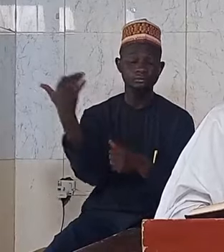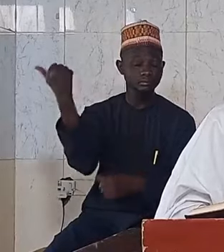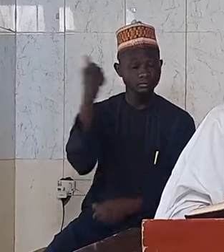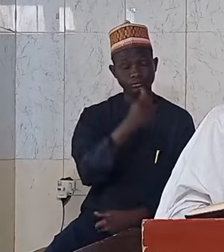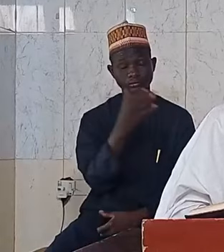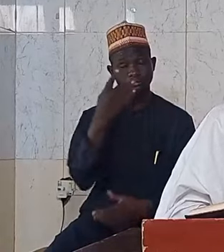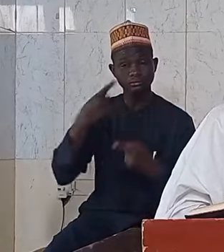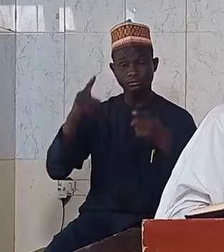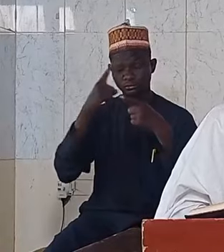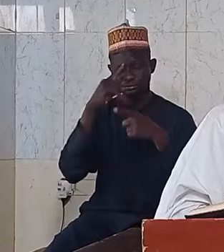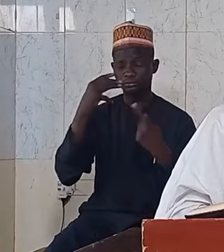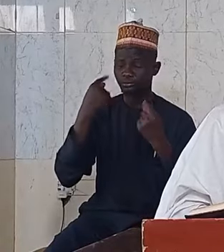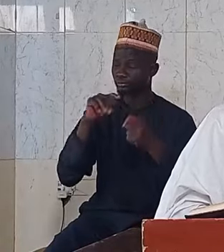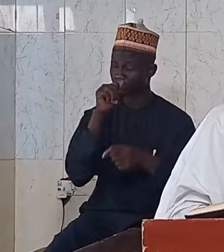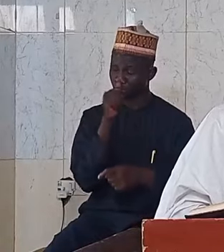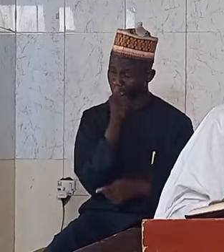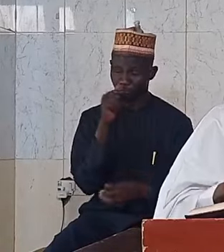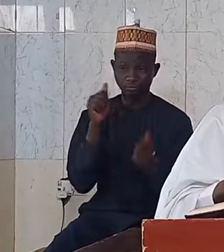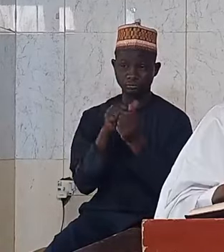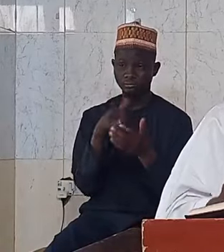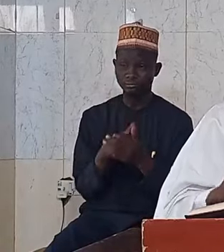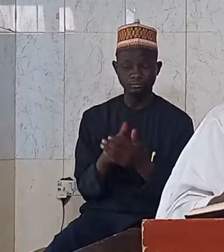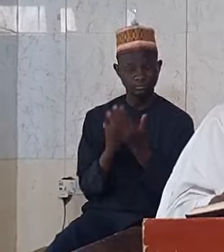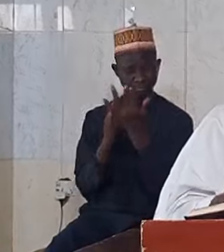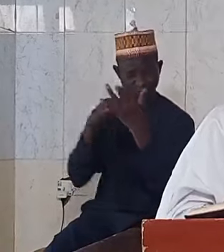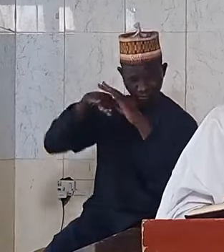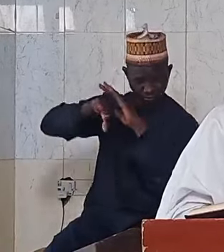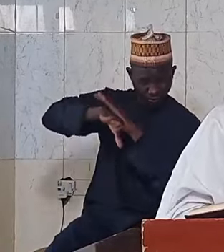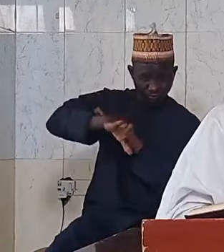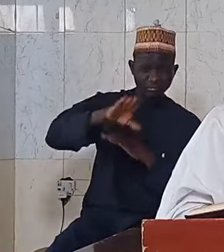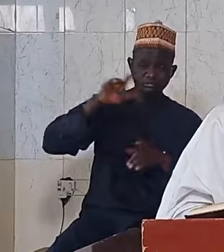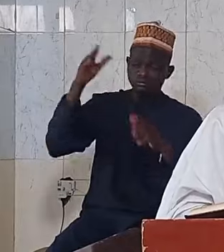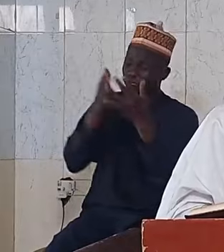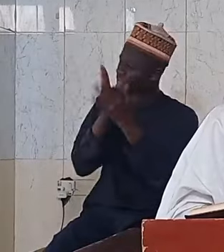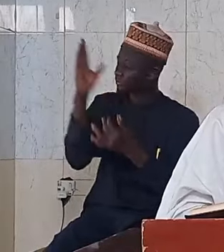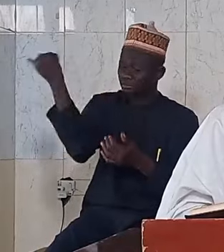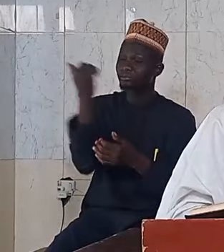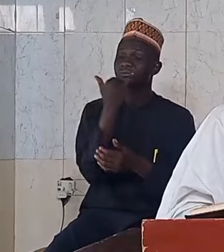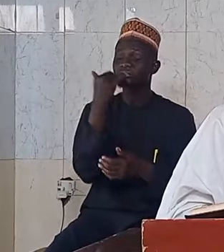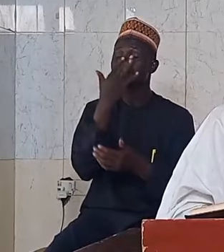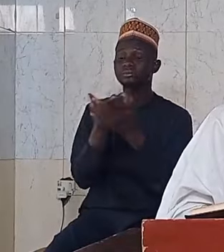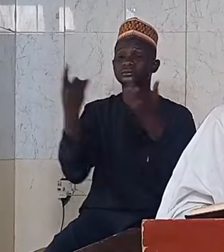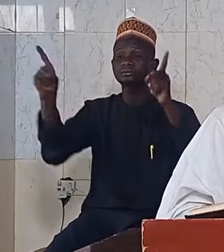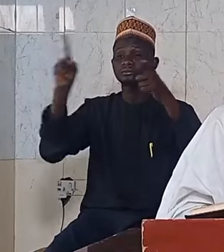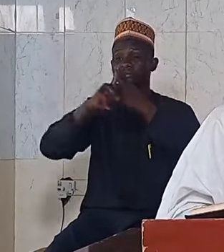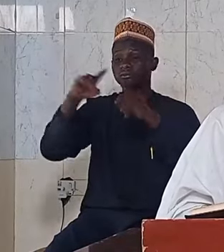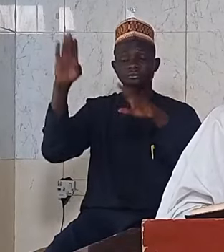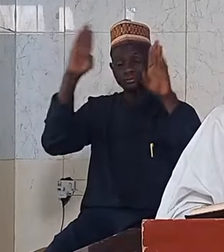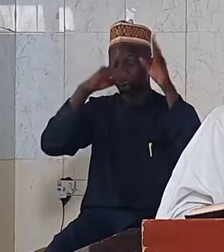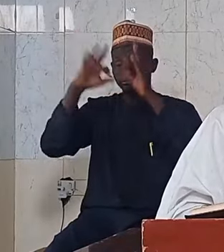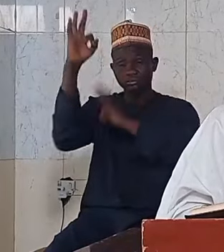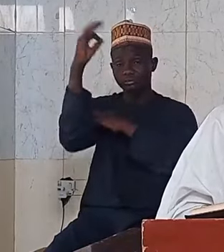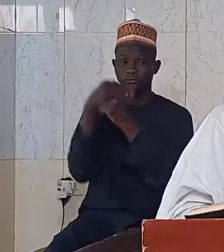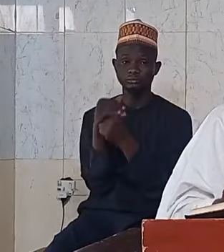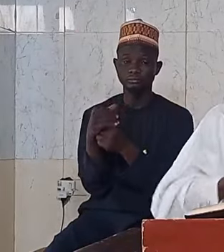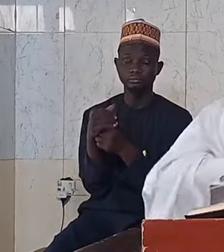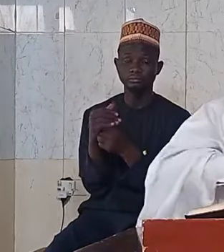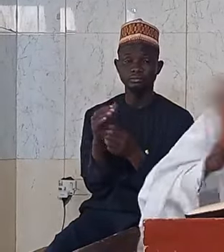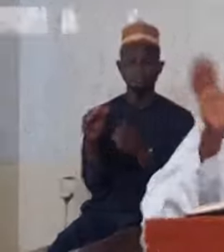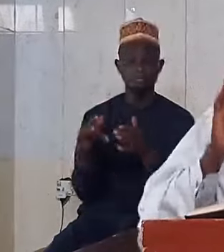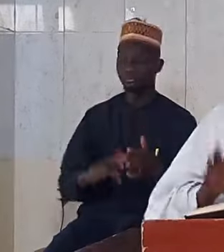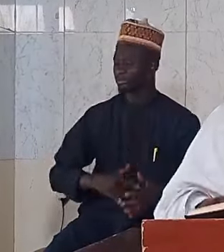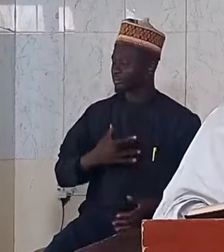da zai same shi kuma zai jure ya kutsa cikin damuwa da tashin hankali da musifa tare da